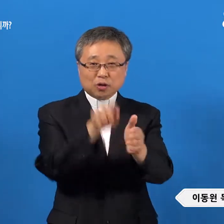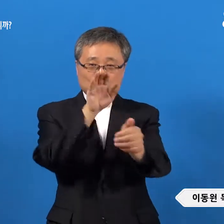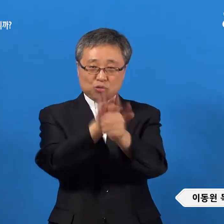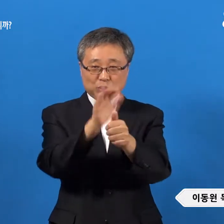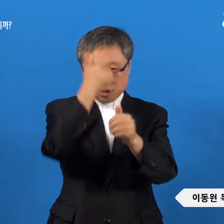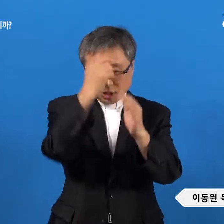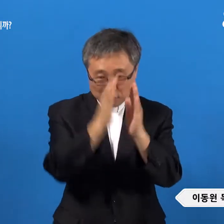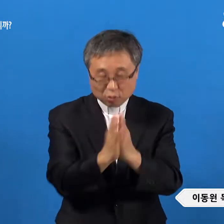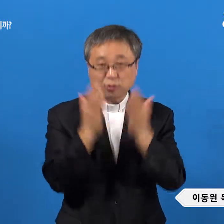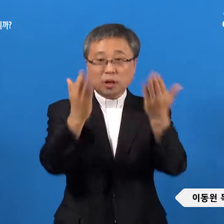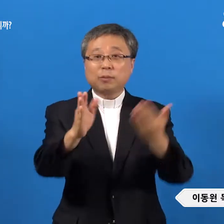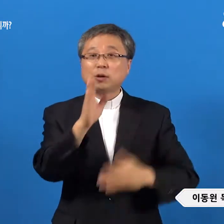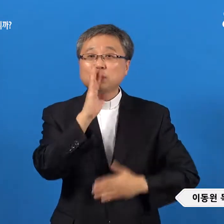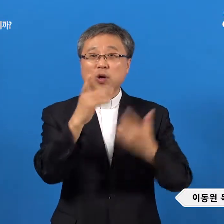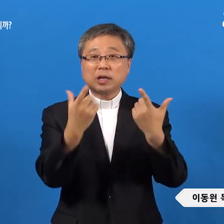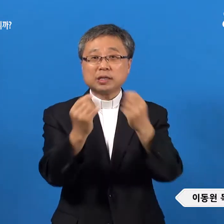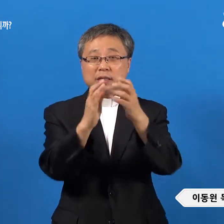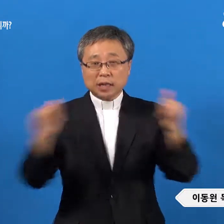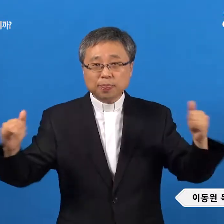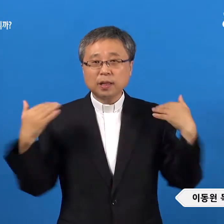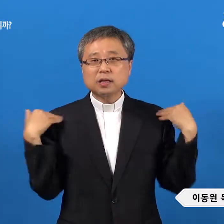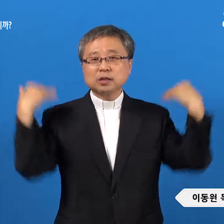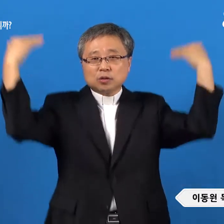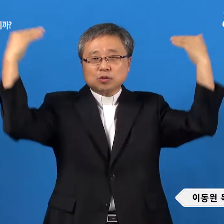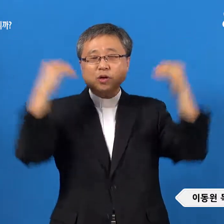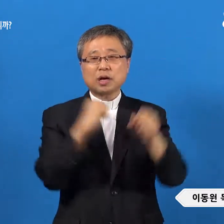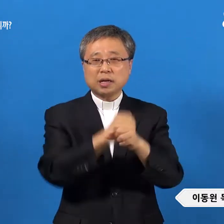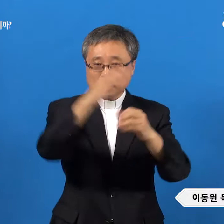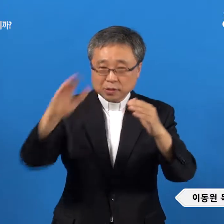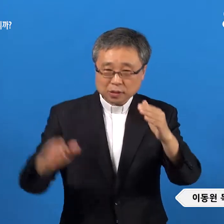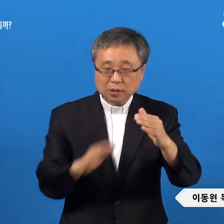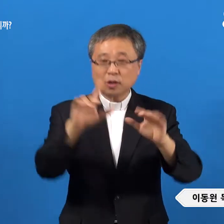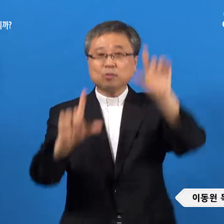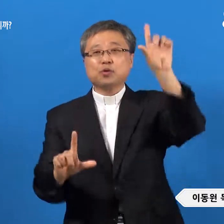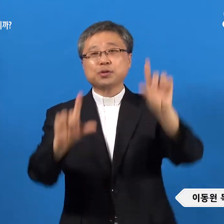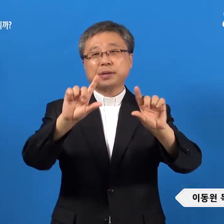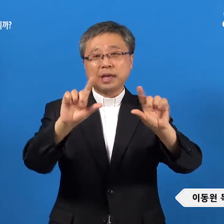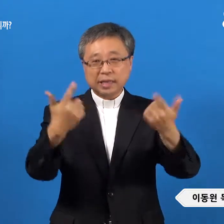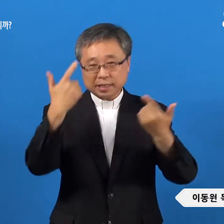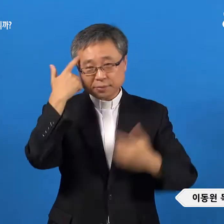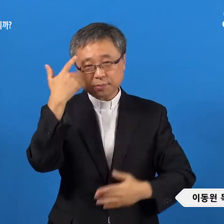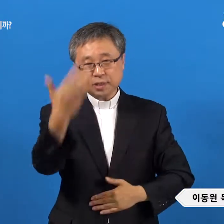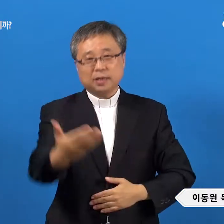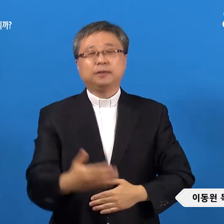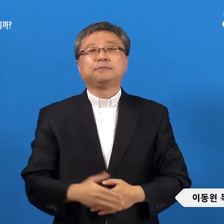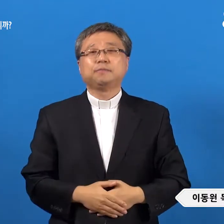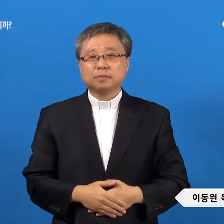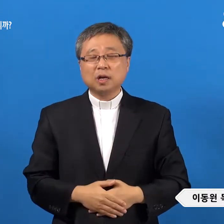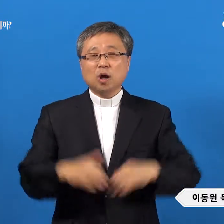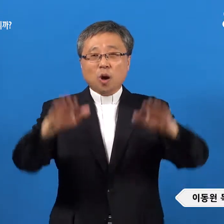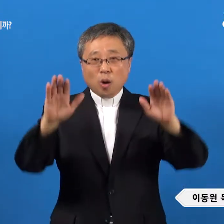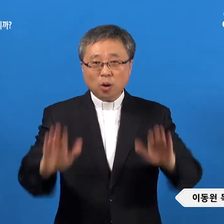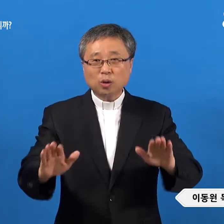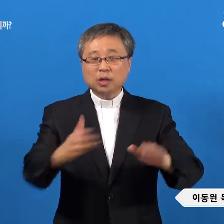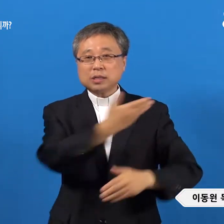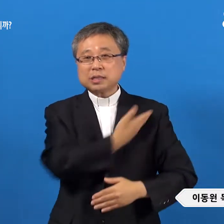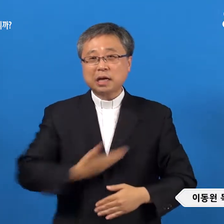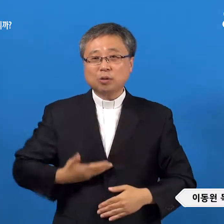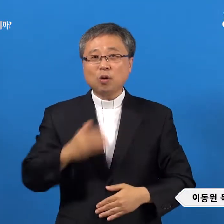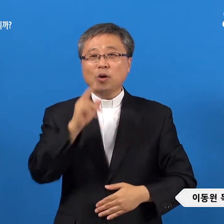드립니다. 바로 이런 사람이 성숙한 성도의 모습이 아니겠습니까? 오늘 사도 야고보는